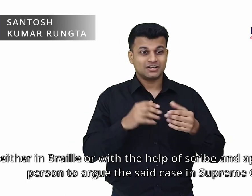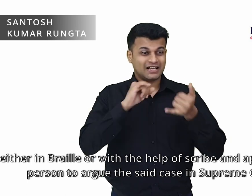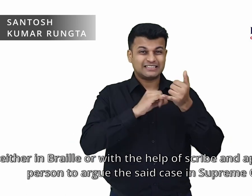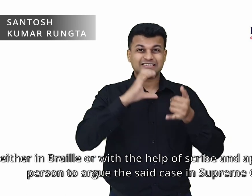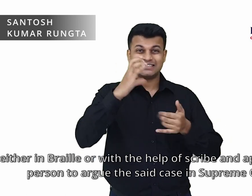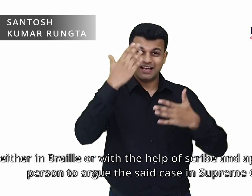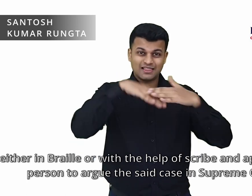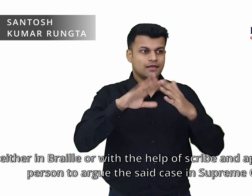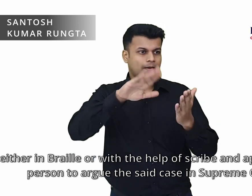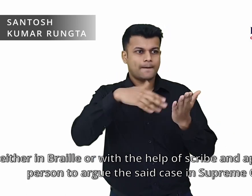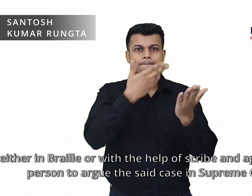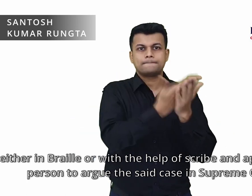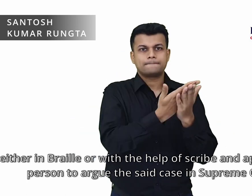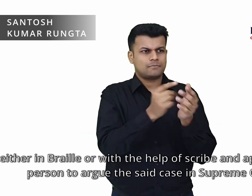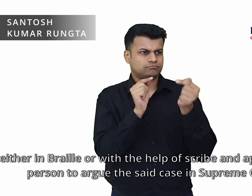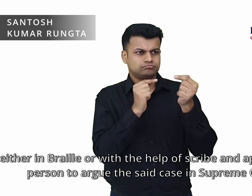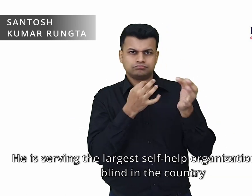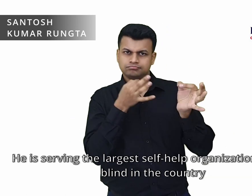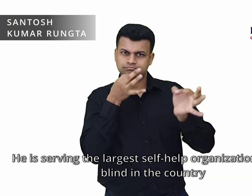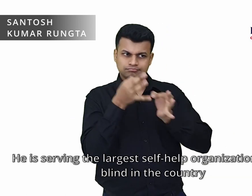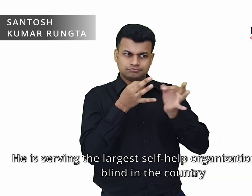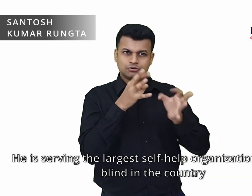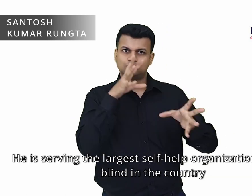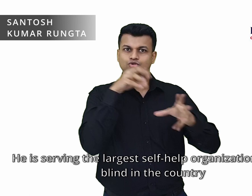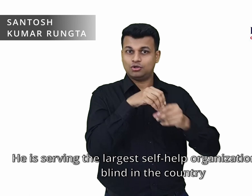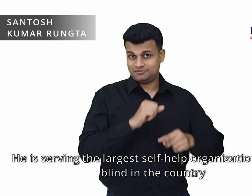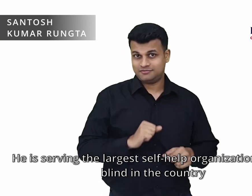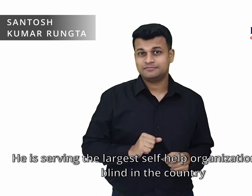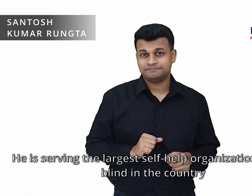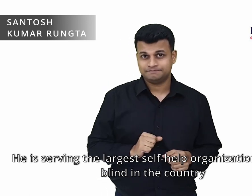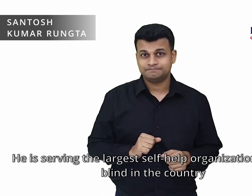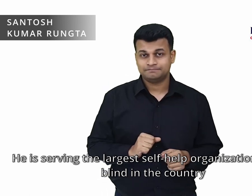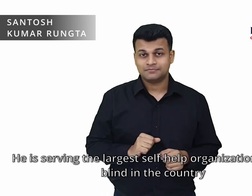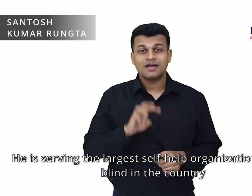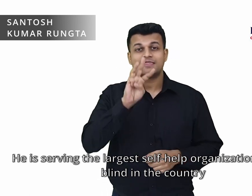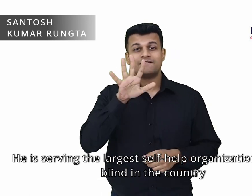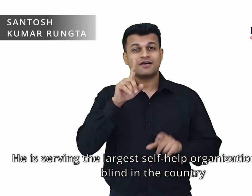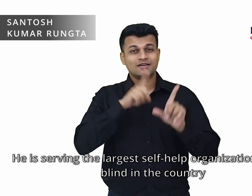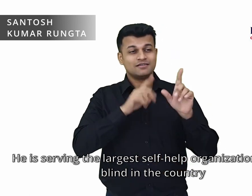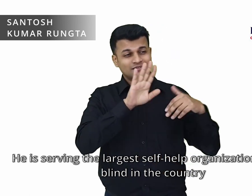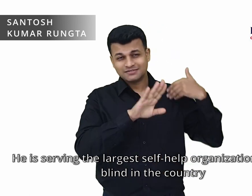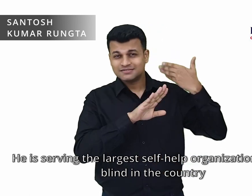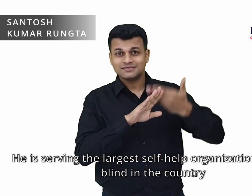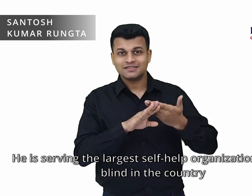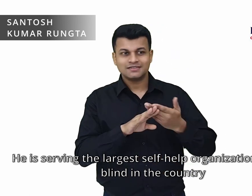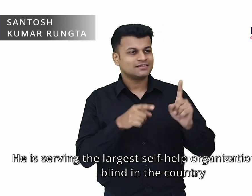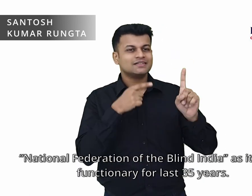लिए सुप्रीम कोर्ट में उपस्थित हुए। वो पिछले 35 वर्षों से देश में नेत्रहीनों के सबसे बड़े स्वयं